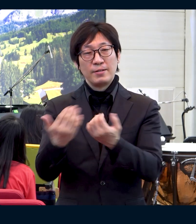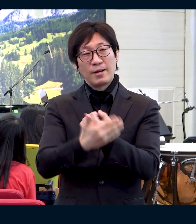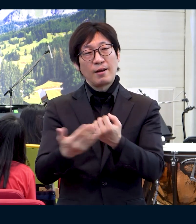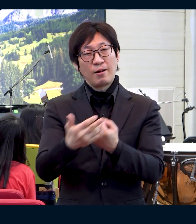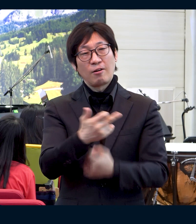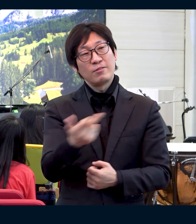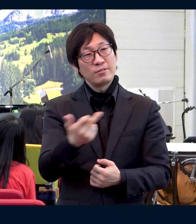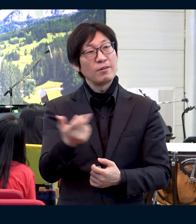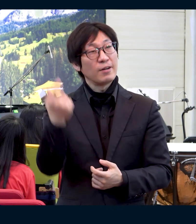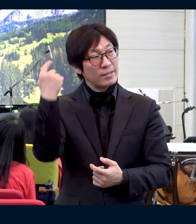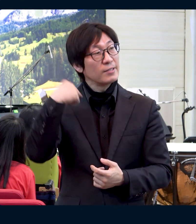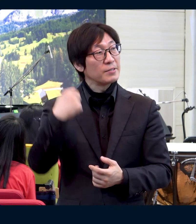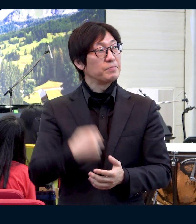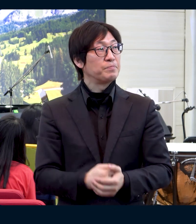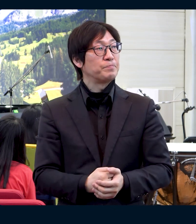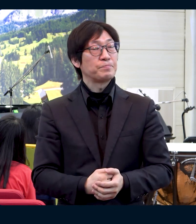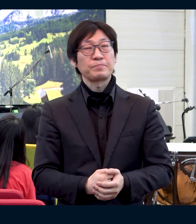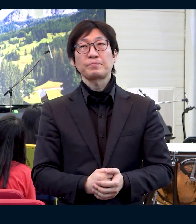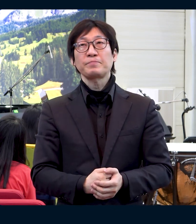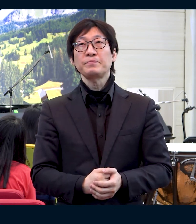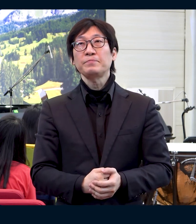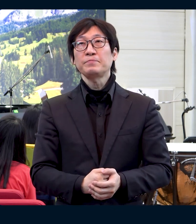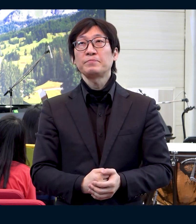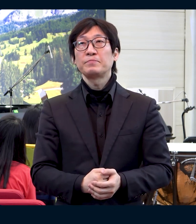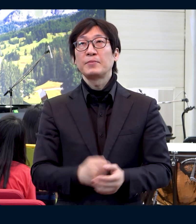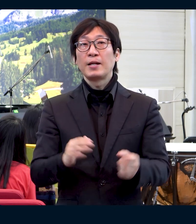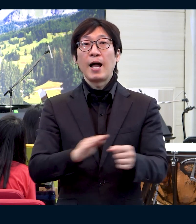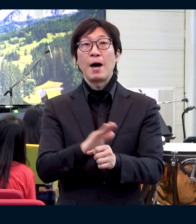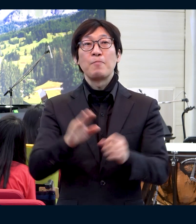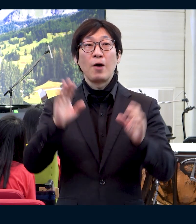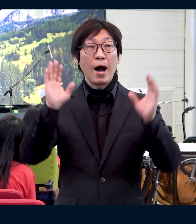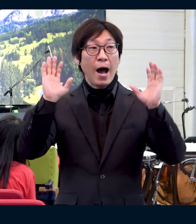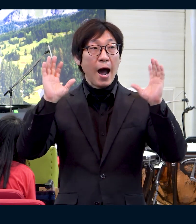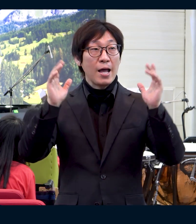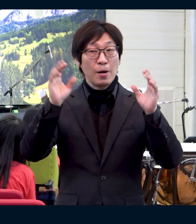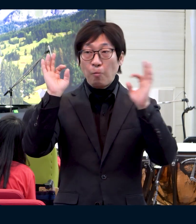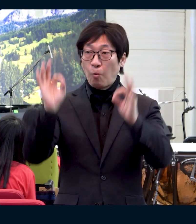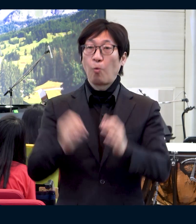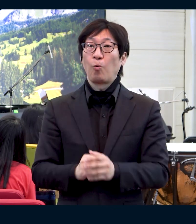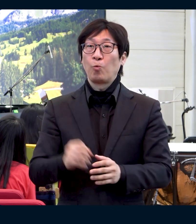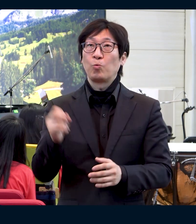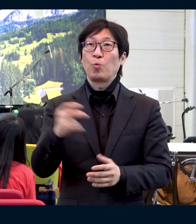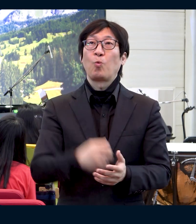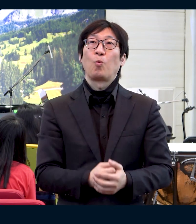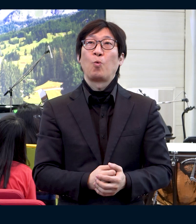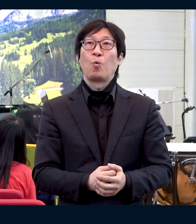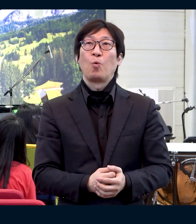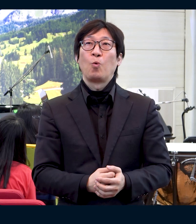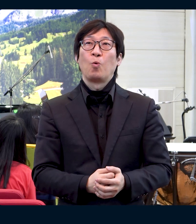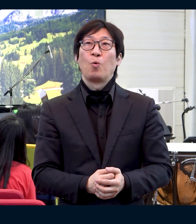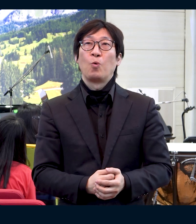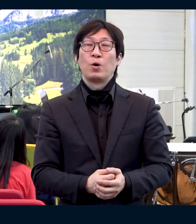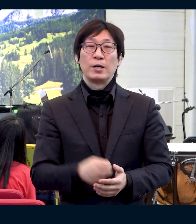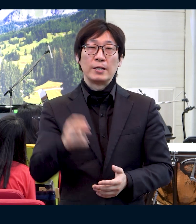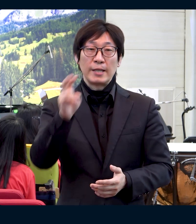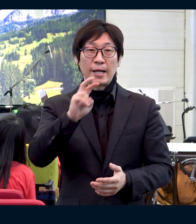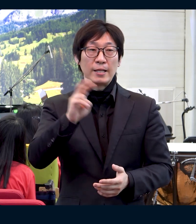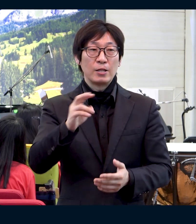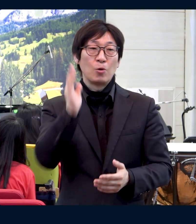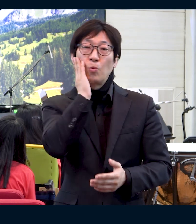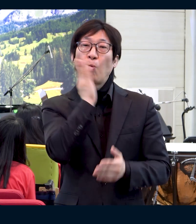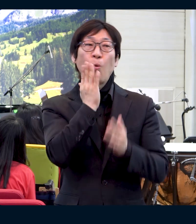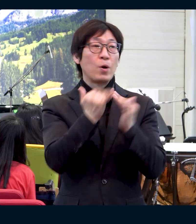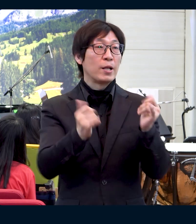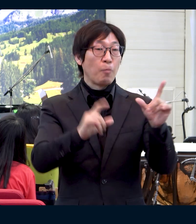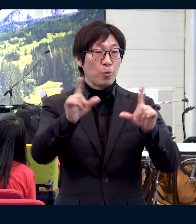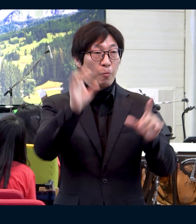줄 믿습니다. 우리 사랑부 친구들을 볼 때마다 그리고 오늘 성가대와 함께 찬양하고 있는 그 농인들의 모습을 볼